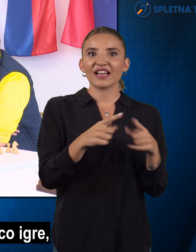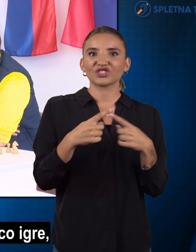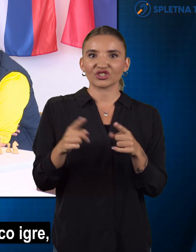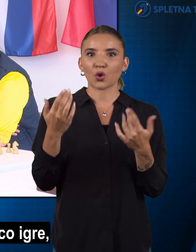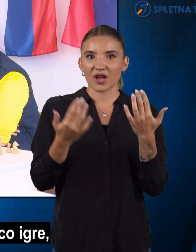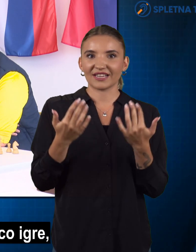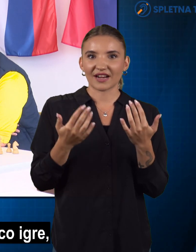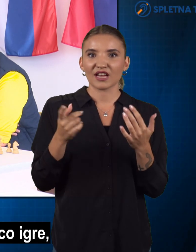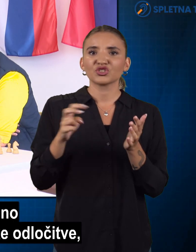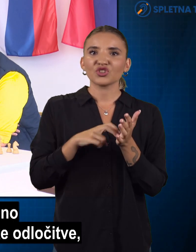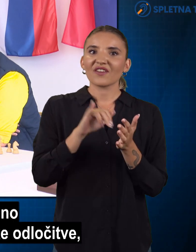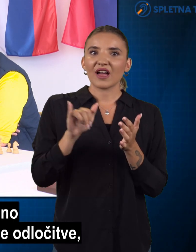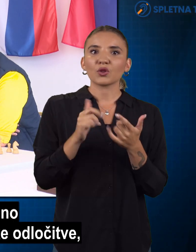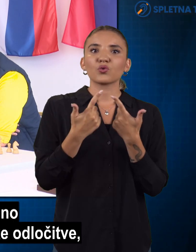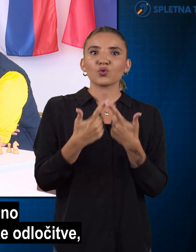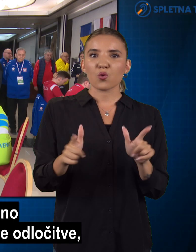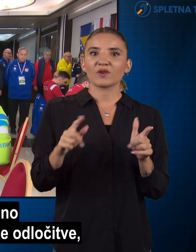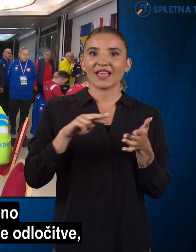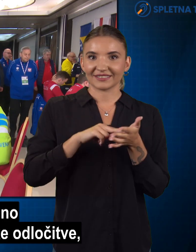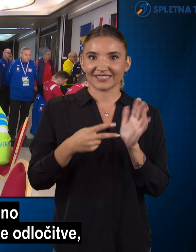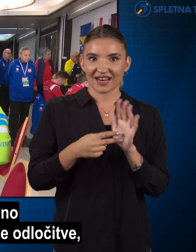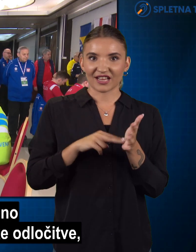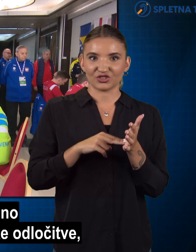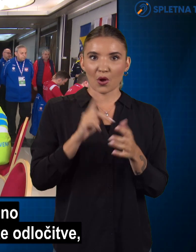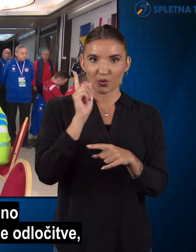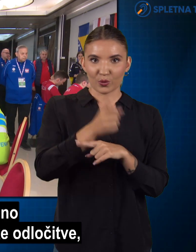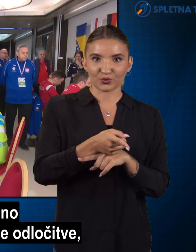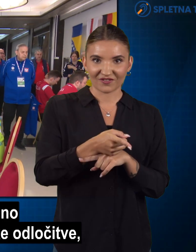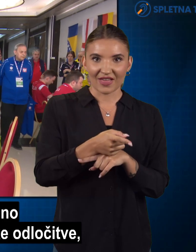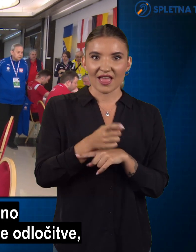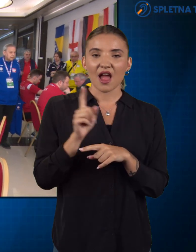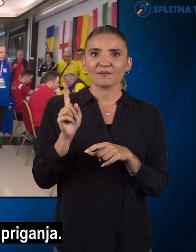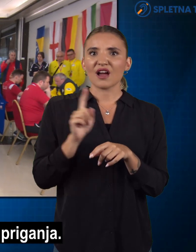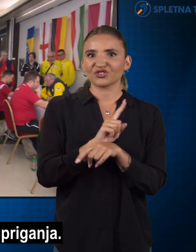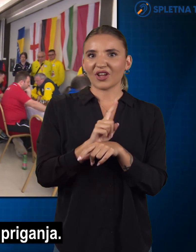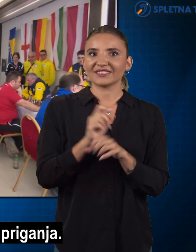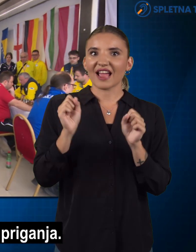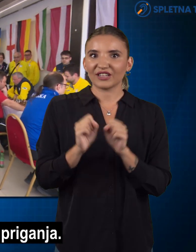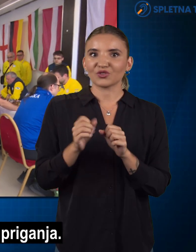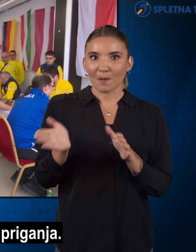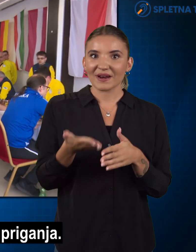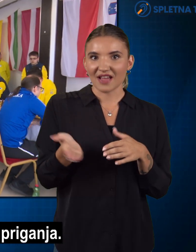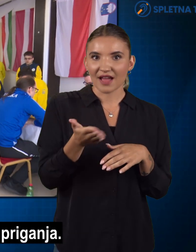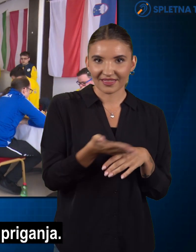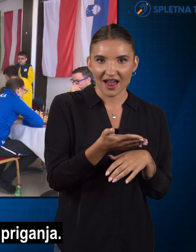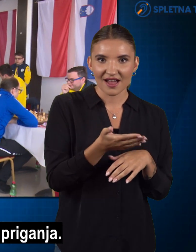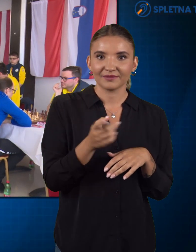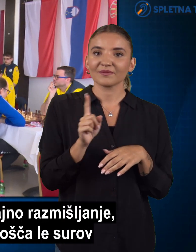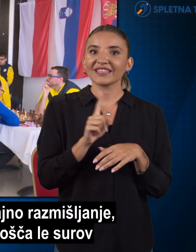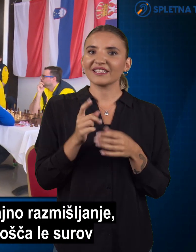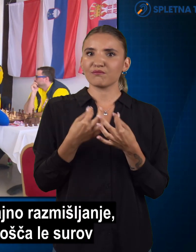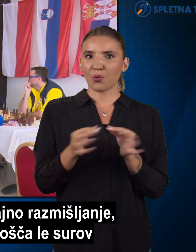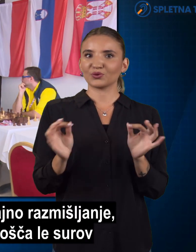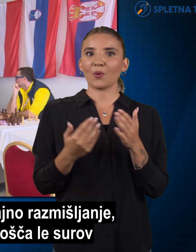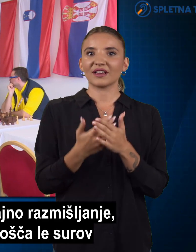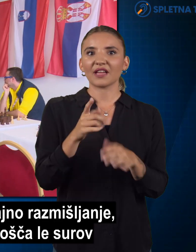Gre za različico igre, ki še vedno dovoljuje strateške odločitve, a jih čas resno priganja. Ni prostora